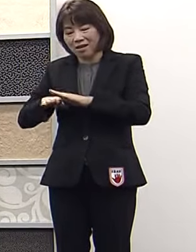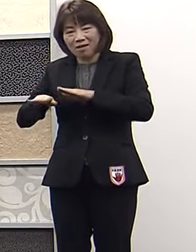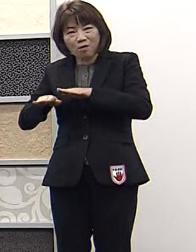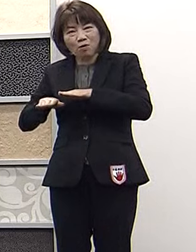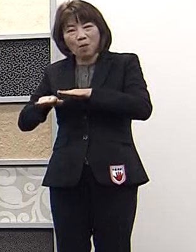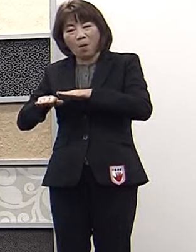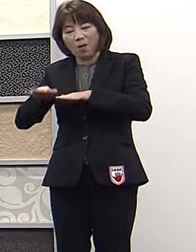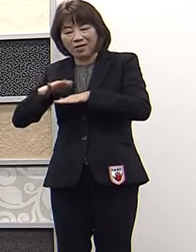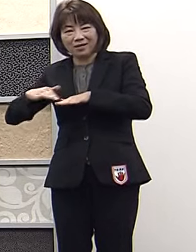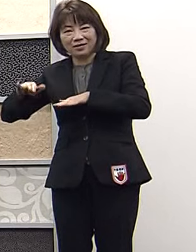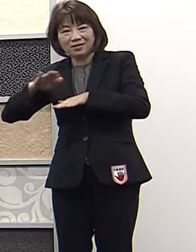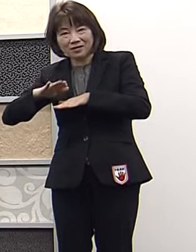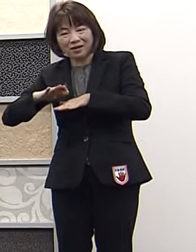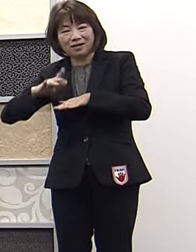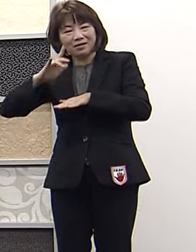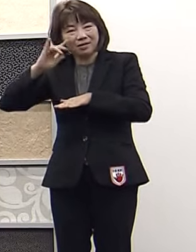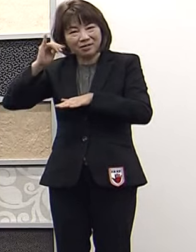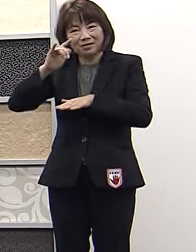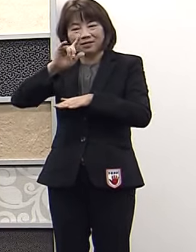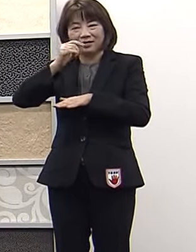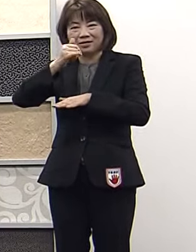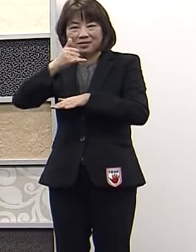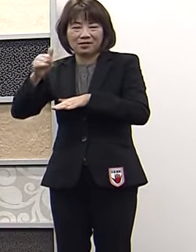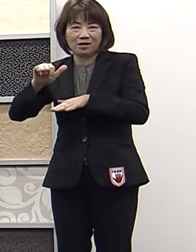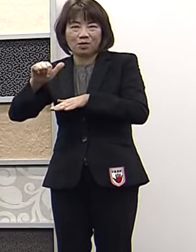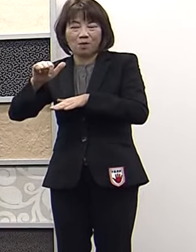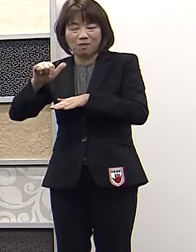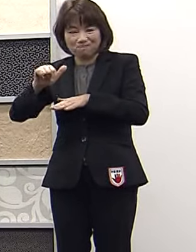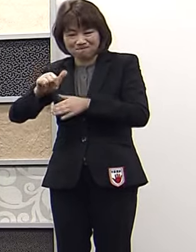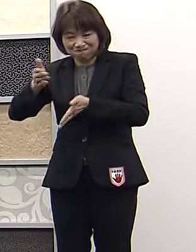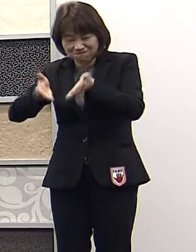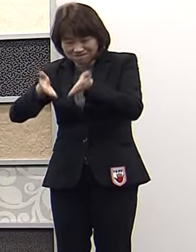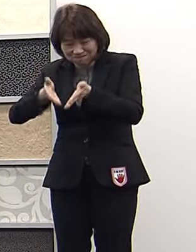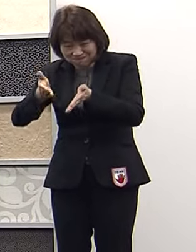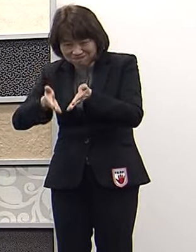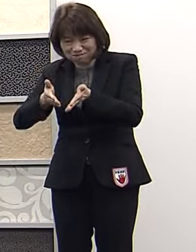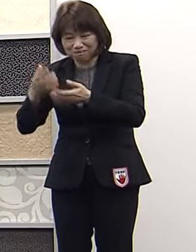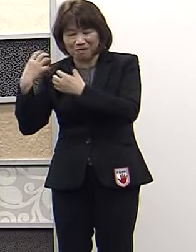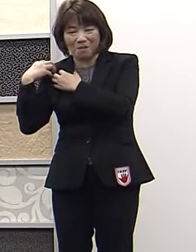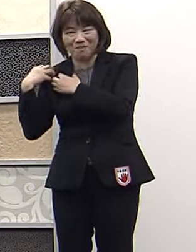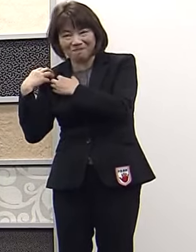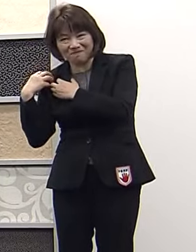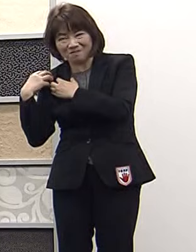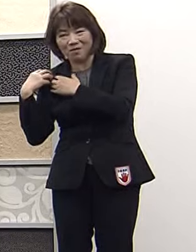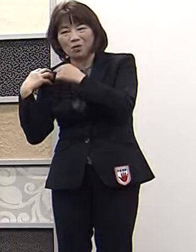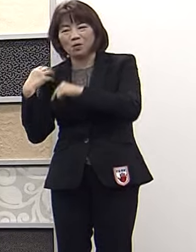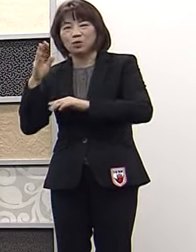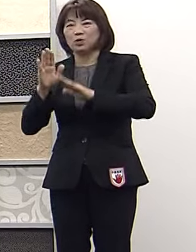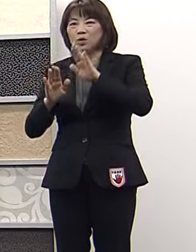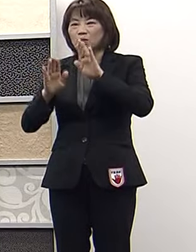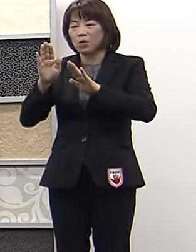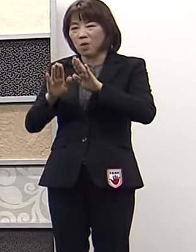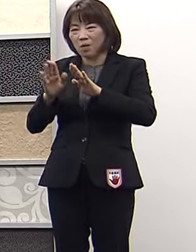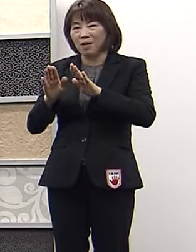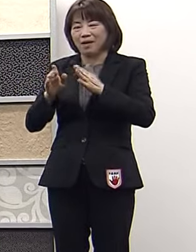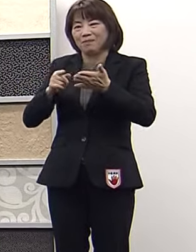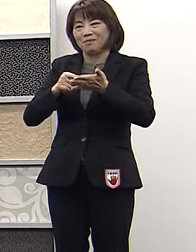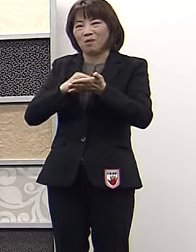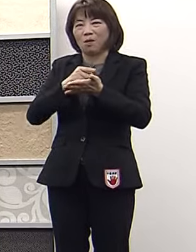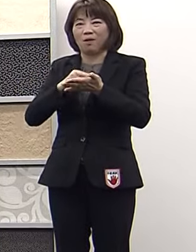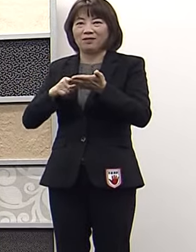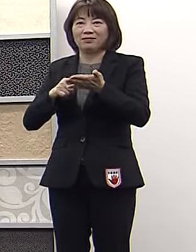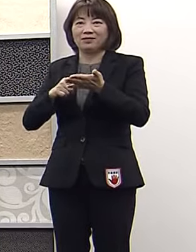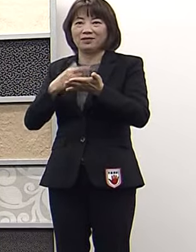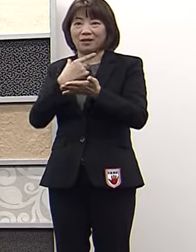う、負担を求めている、こういうような状況自体はですね、できる限り早期に解消していきたい。そのため